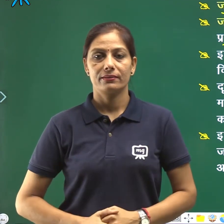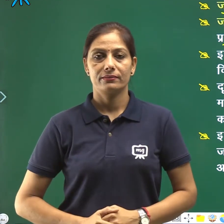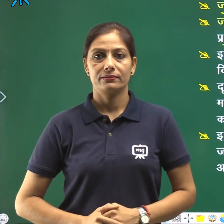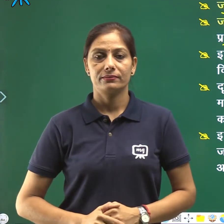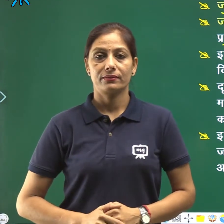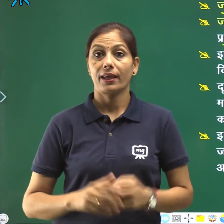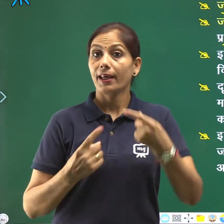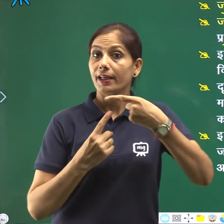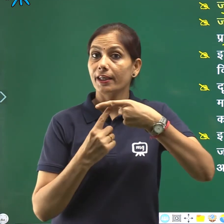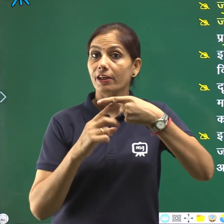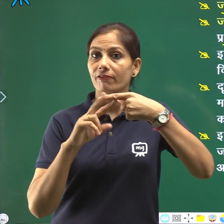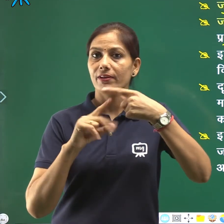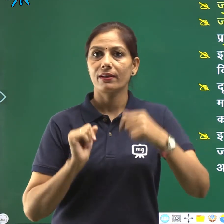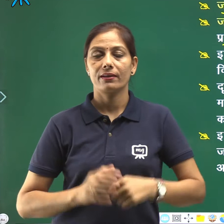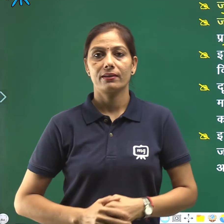दूरदर्शन के